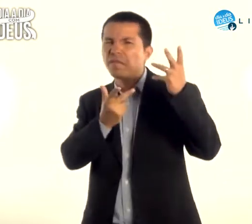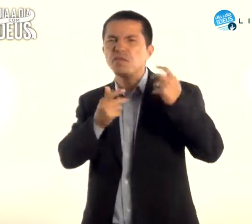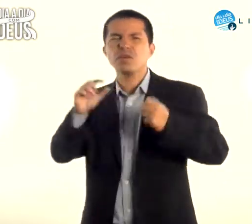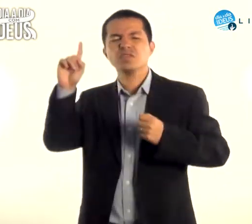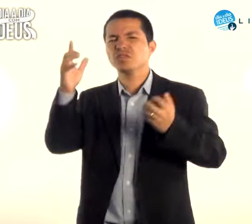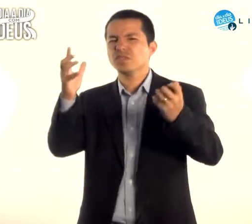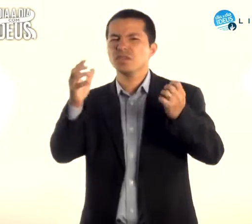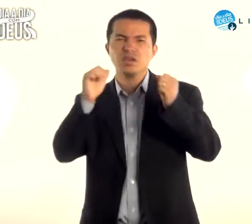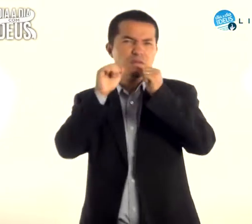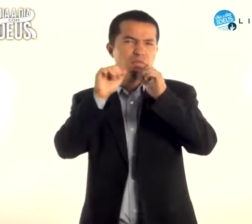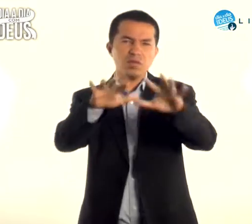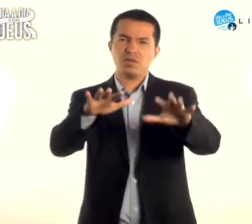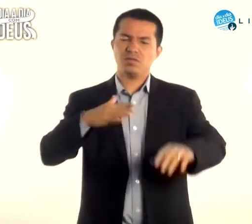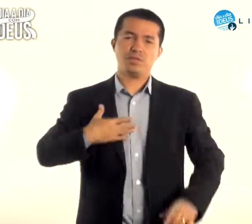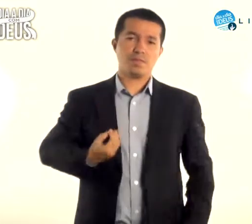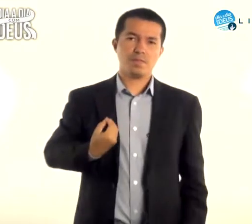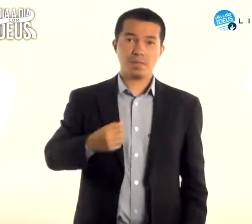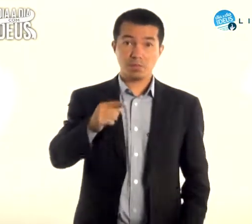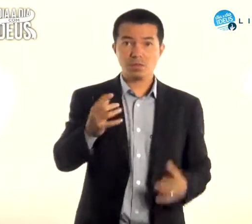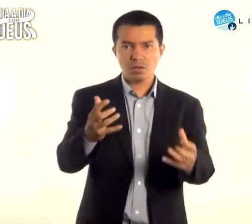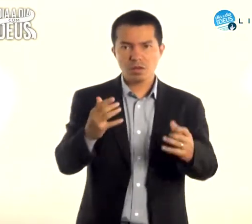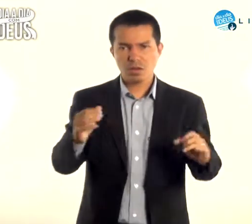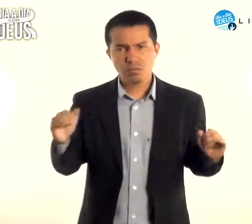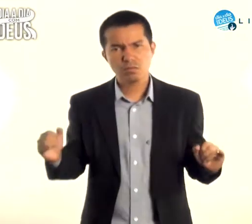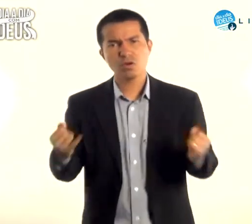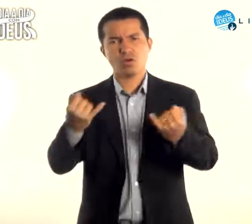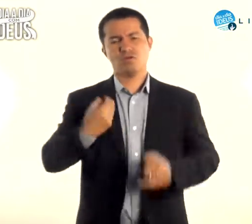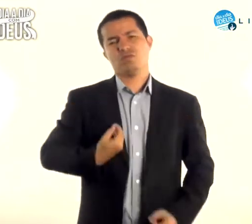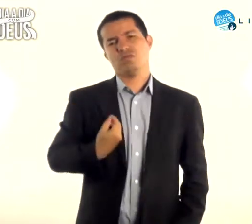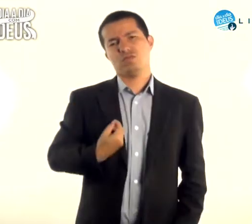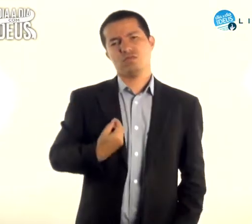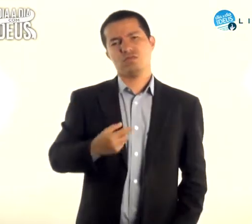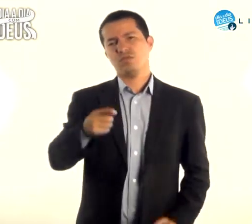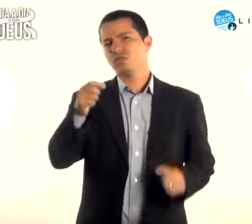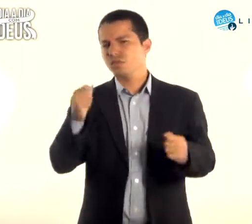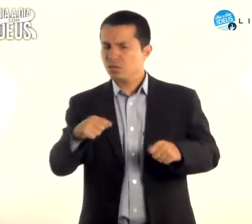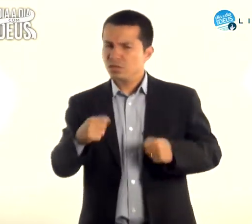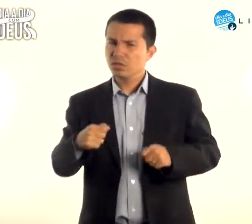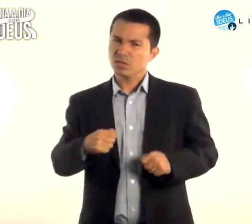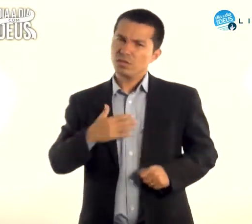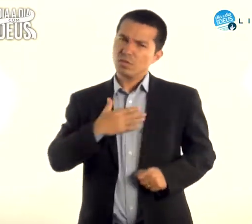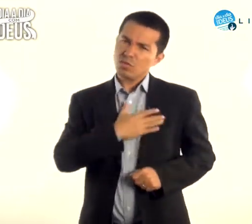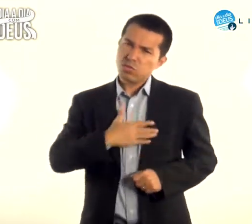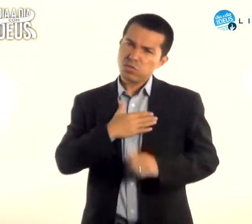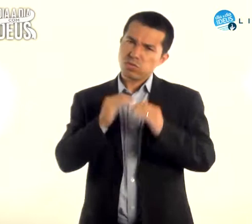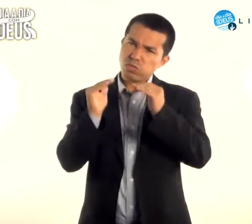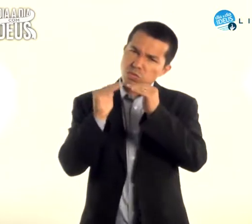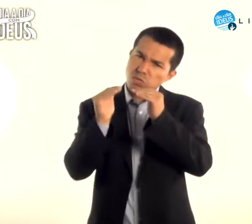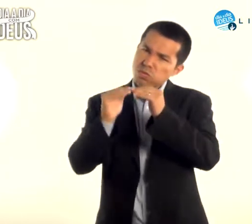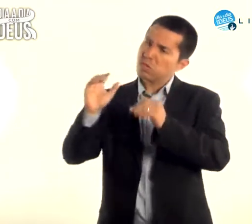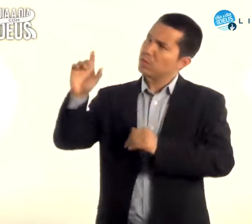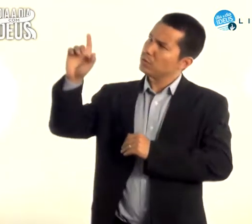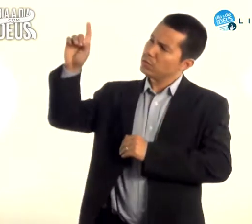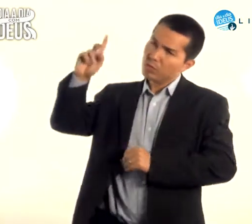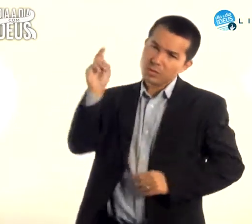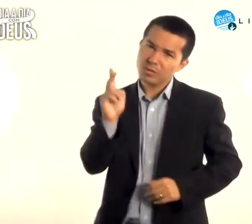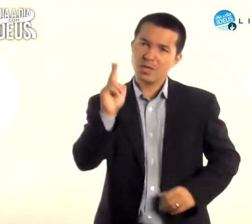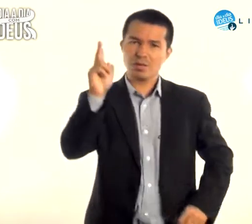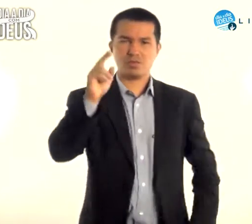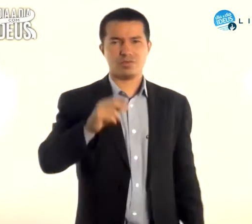Quer aproveitar a vida? Agrada a Deus, agrada a Deus. Eu me lembro do pastor Jeremias, lá